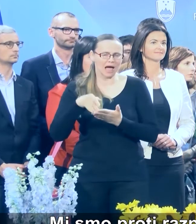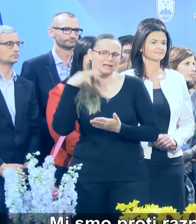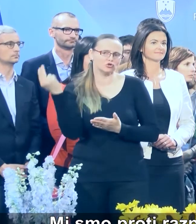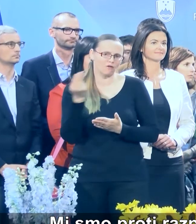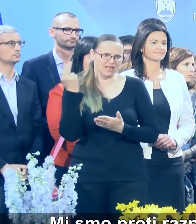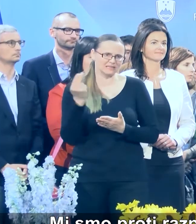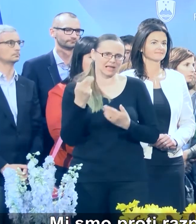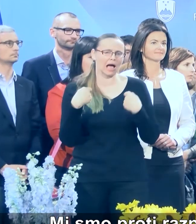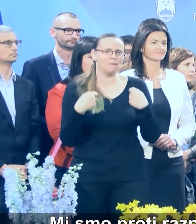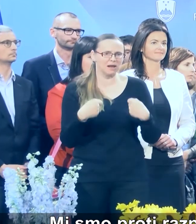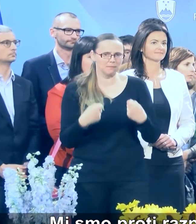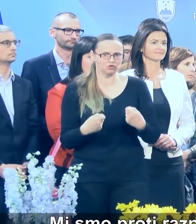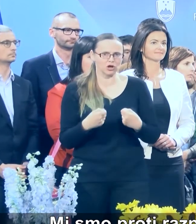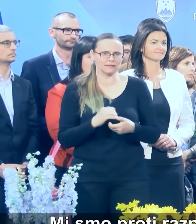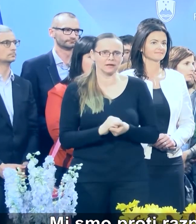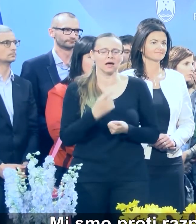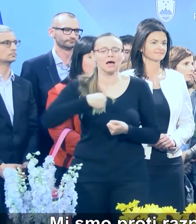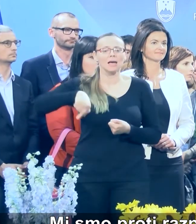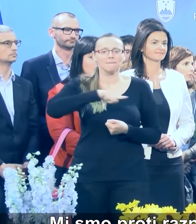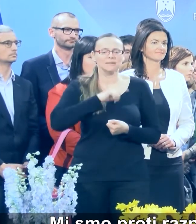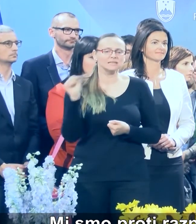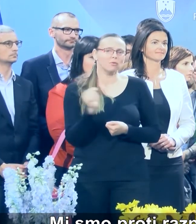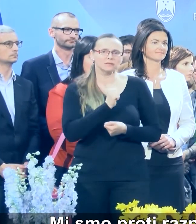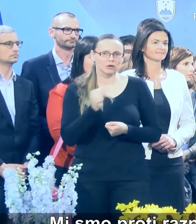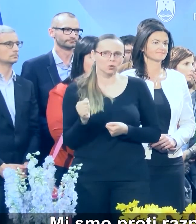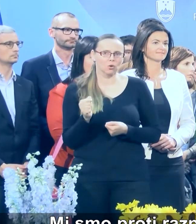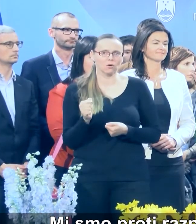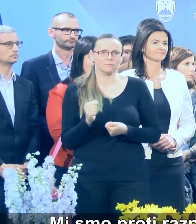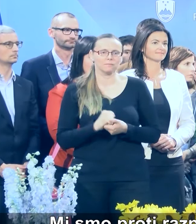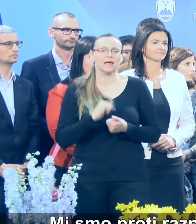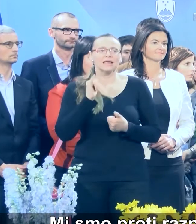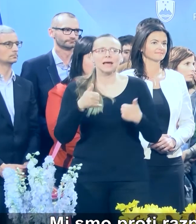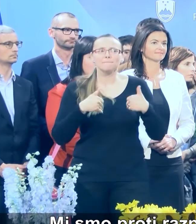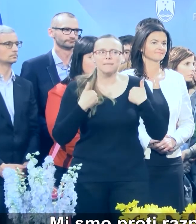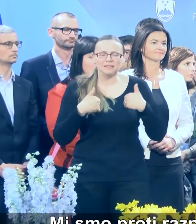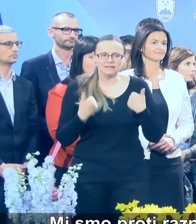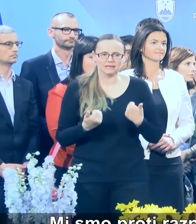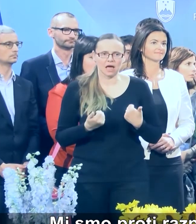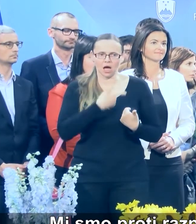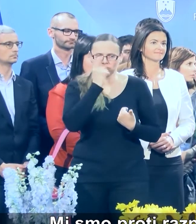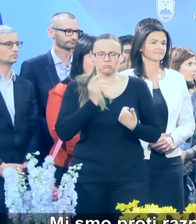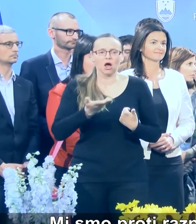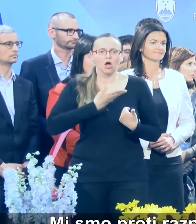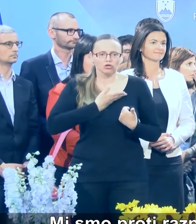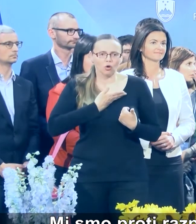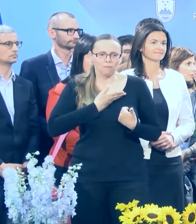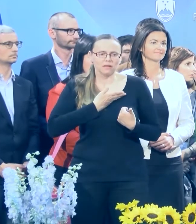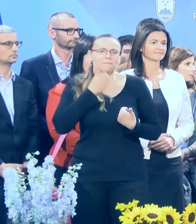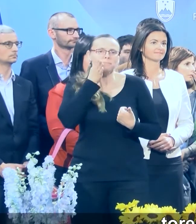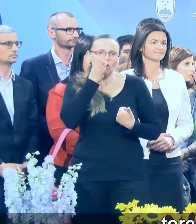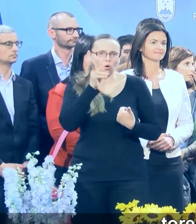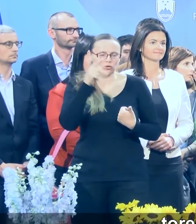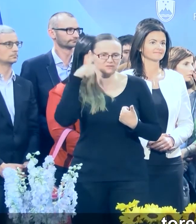premoženja. Mi smo za to, da mladina dobi perspektivo v tej